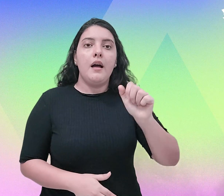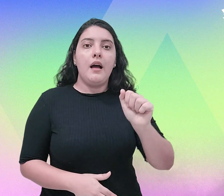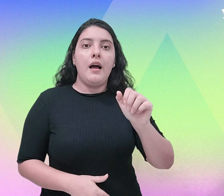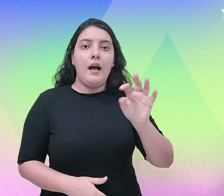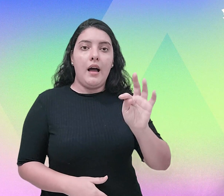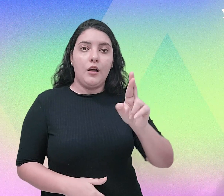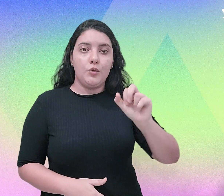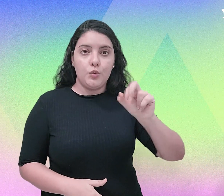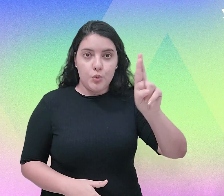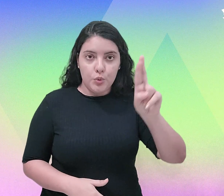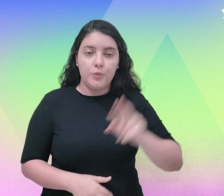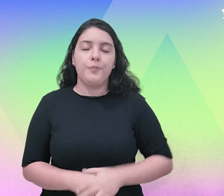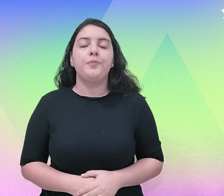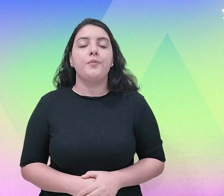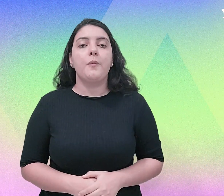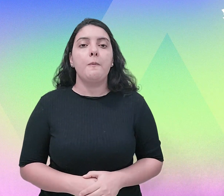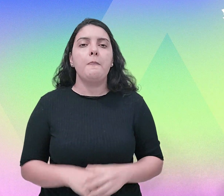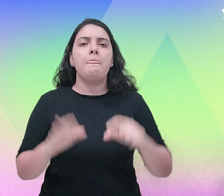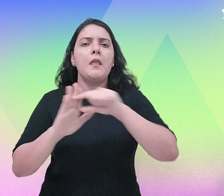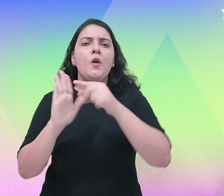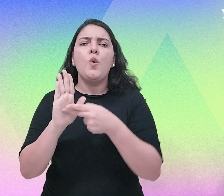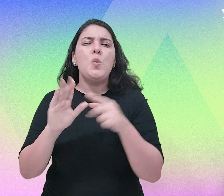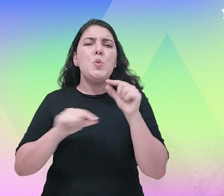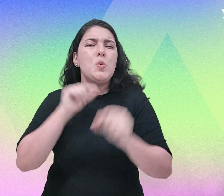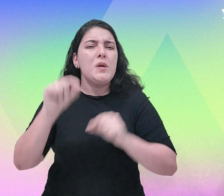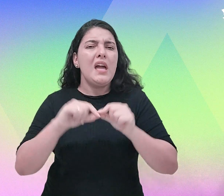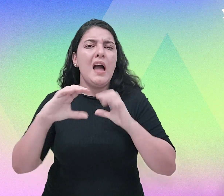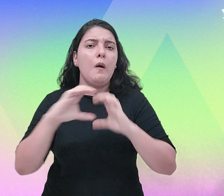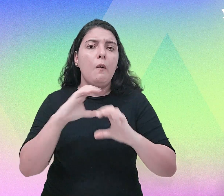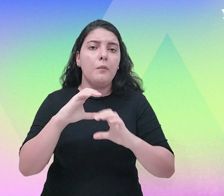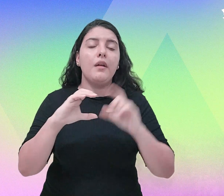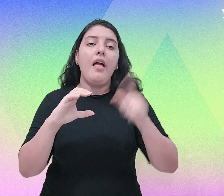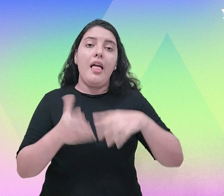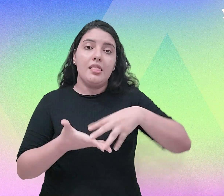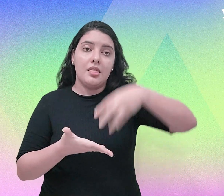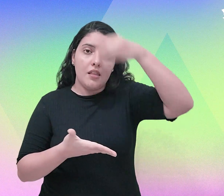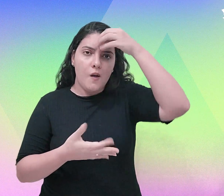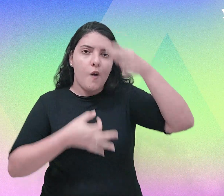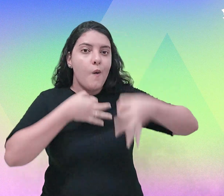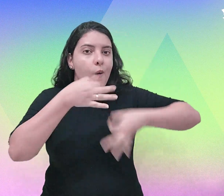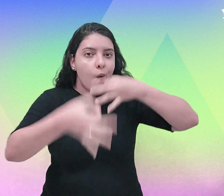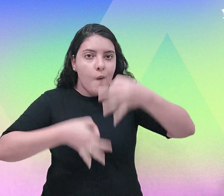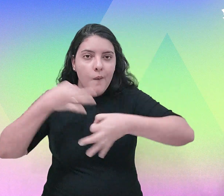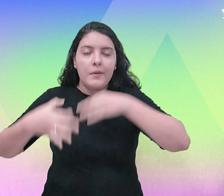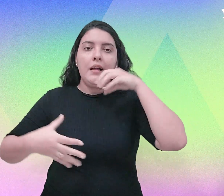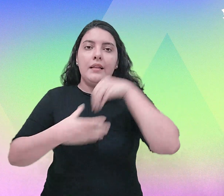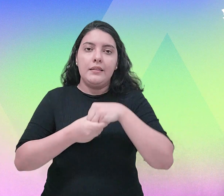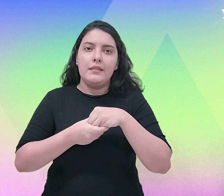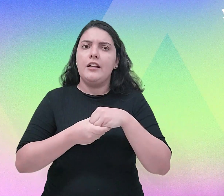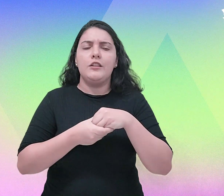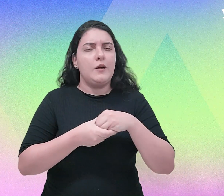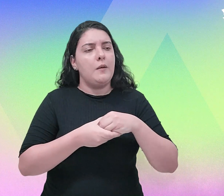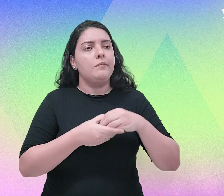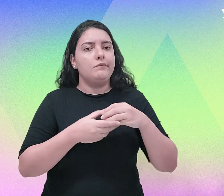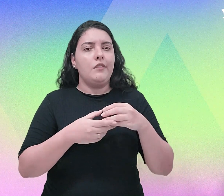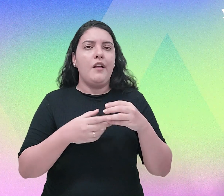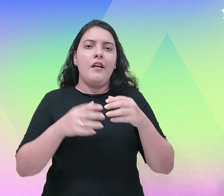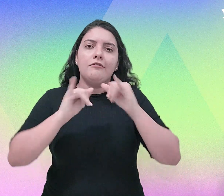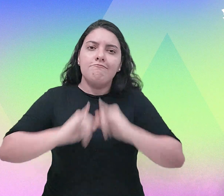Pires ementa O que é comunicação teoria crítica dos meios de comunicação e de massa fake News